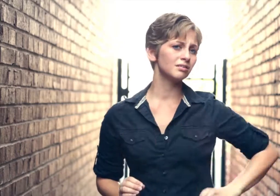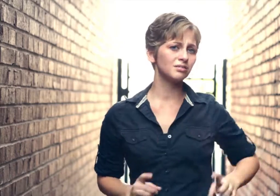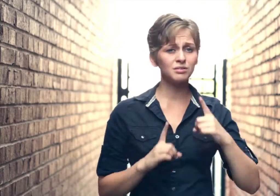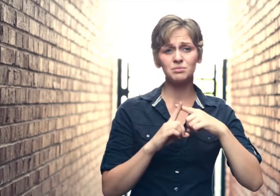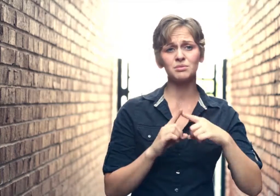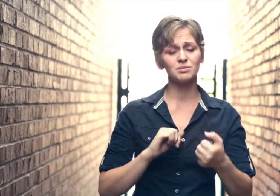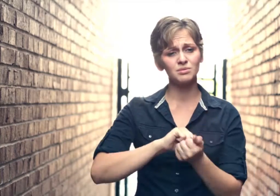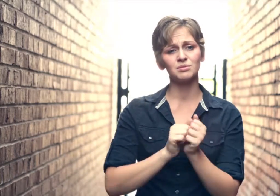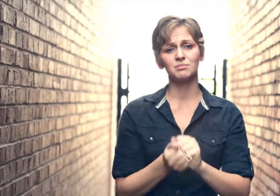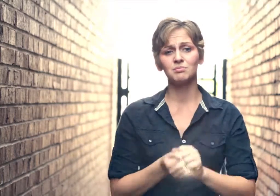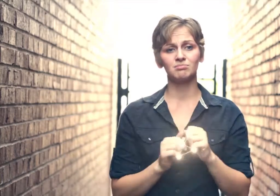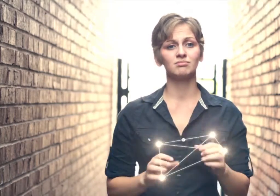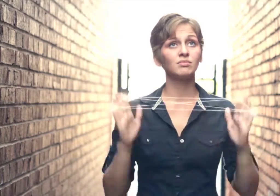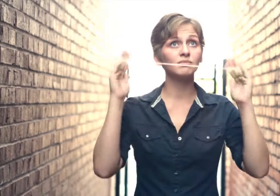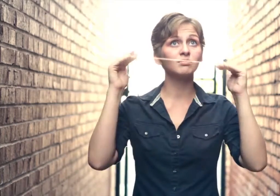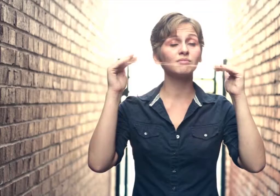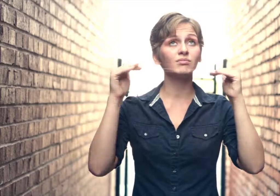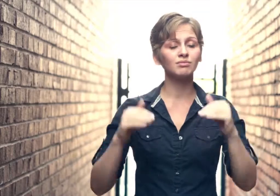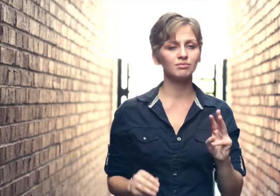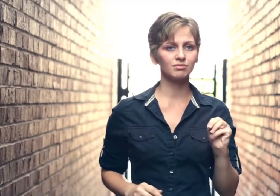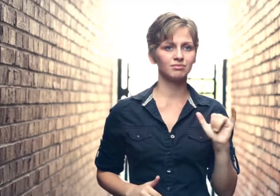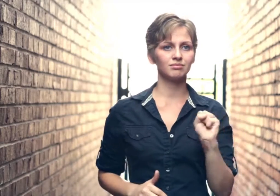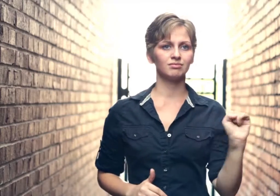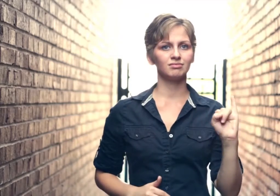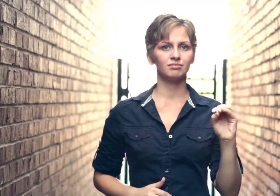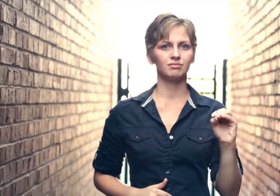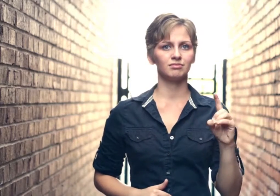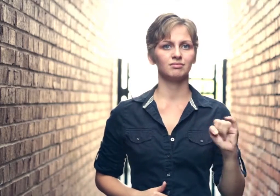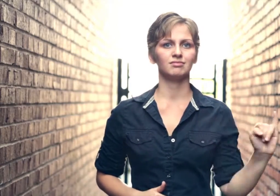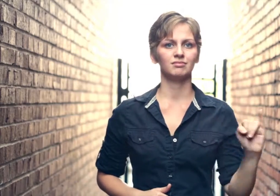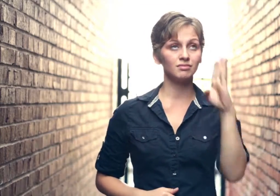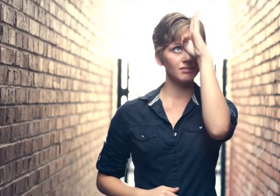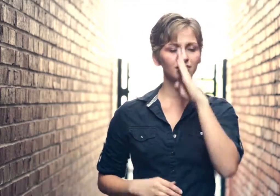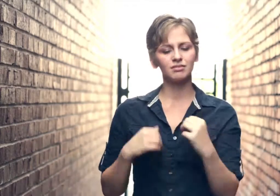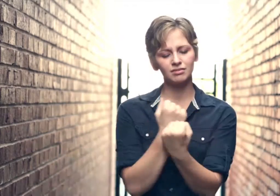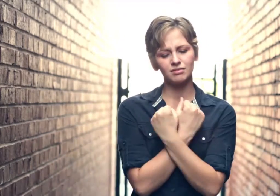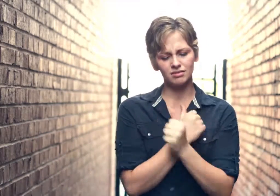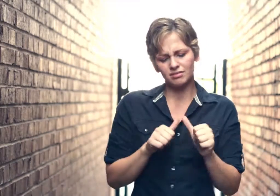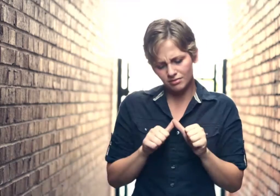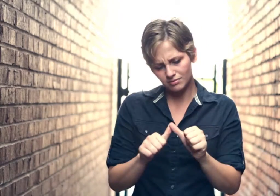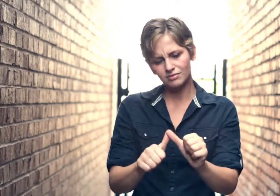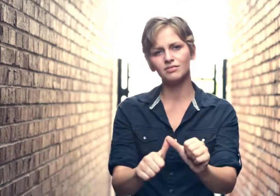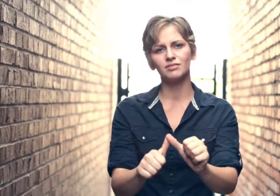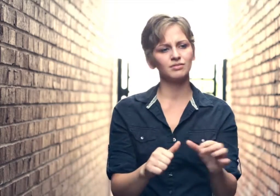de la misión de Cristo crea conexión y esperanza. Missio Dei. El amor eterno de Dios es eterno